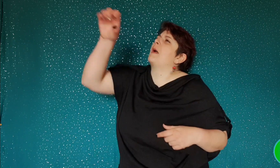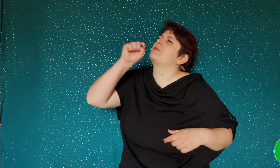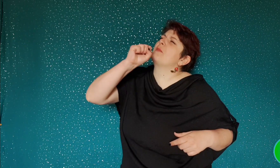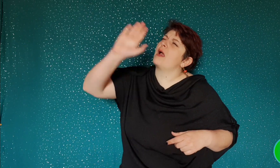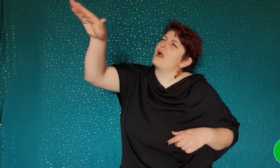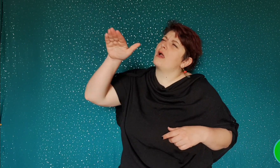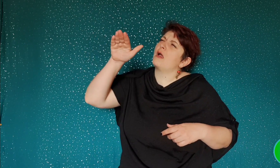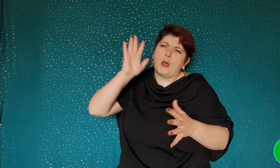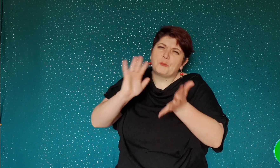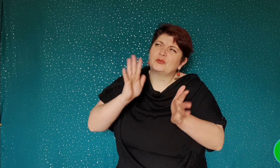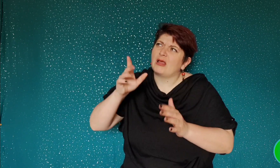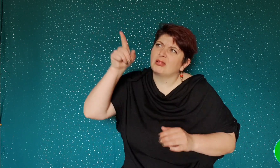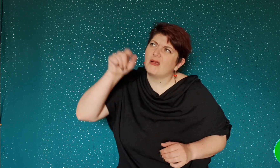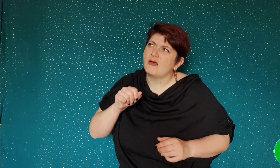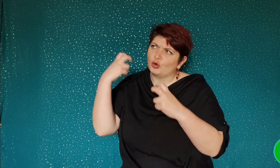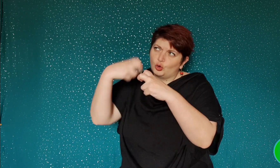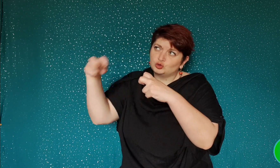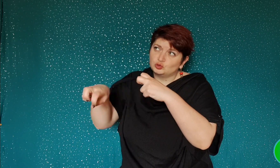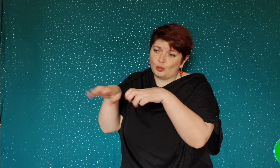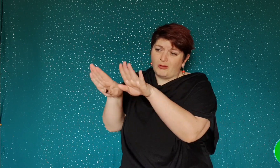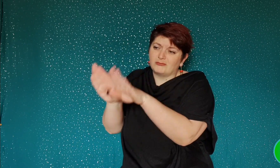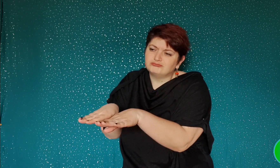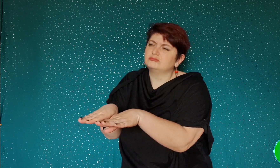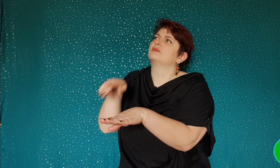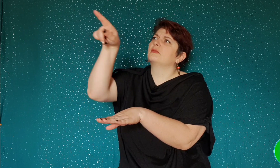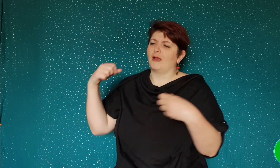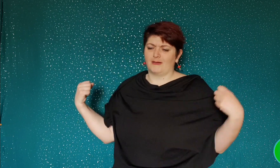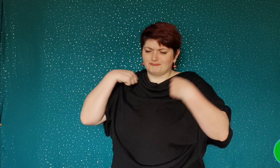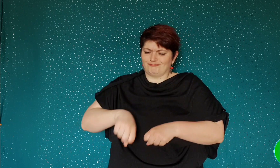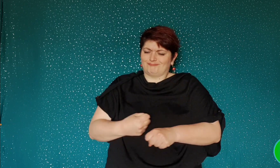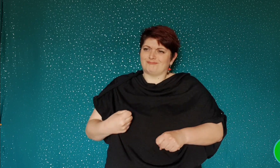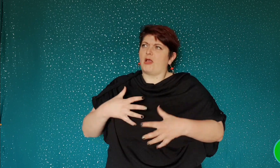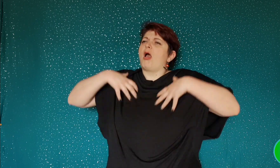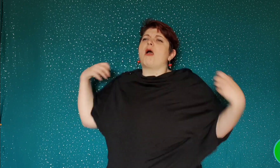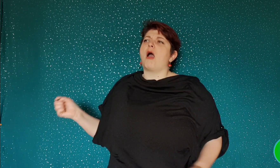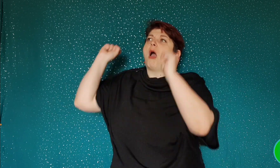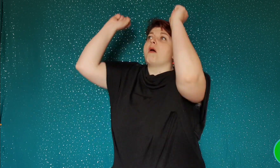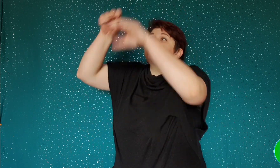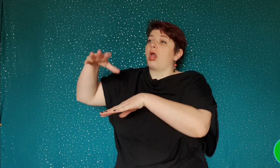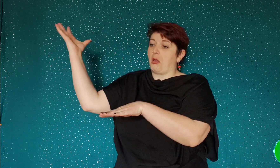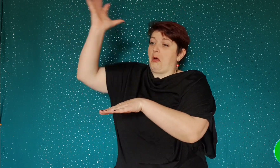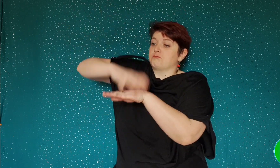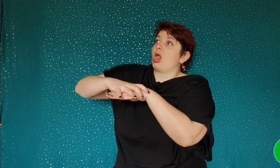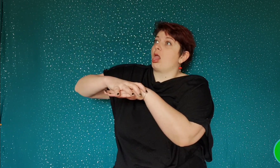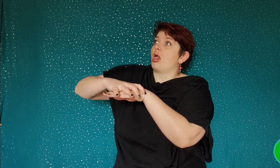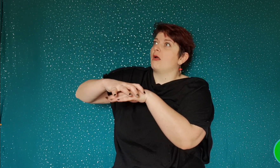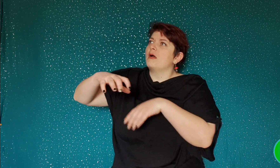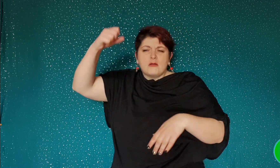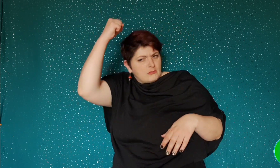Mais, grand-père, dit Marianne, n'était-ce pas simplement tes chaussures, ta robe de chambre et ta brosse à cheveux